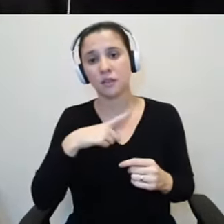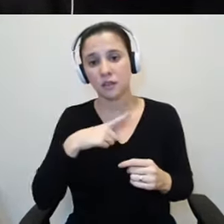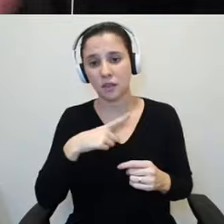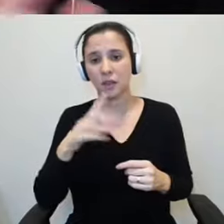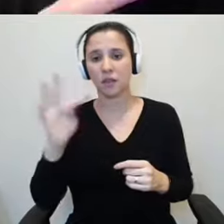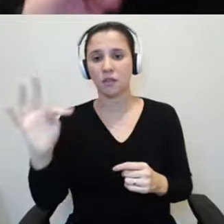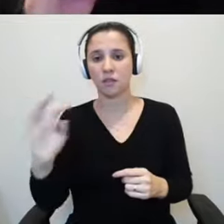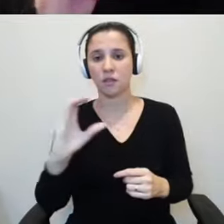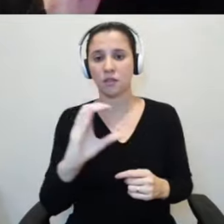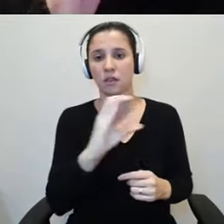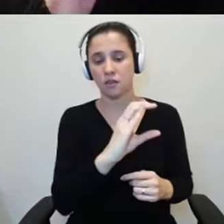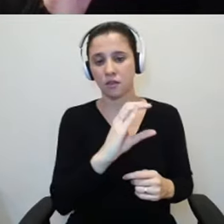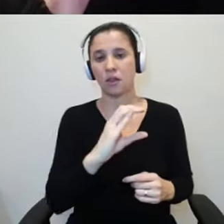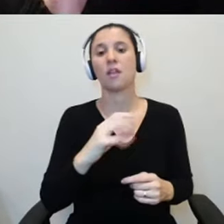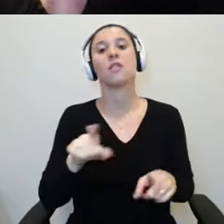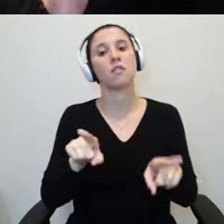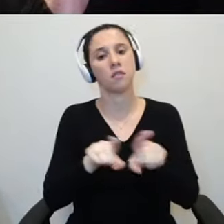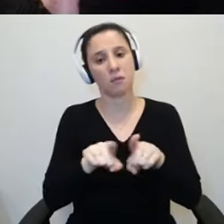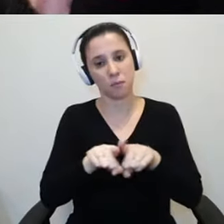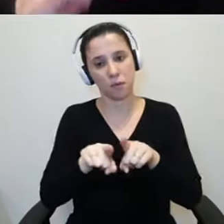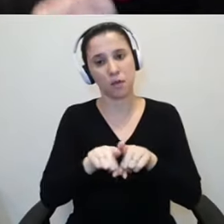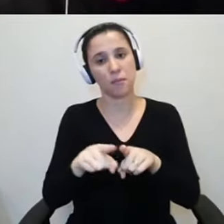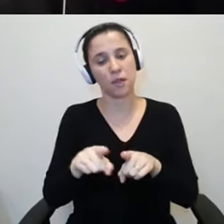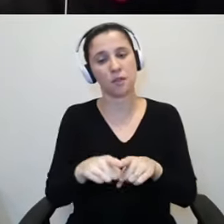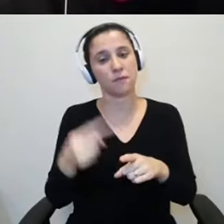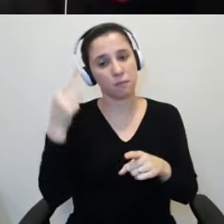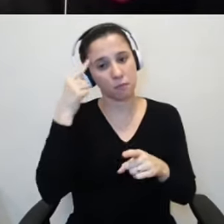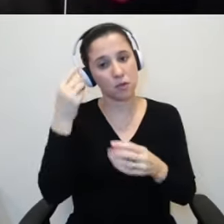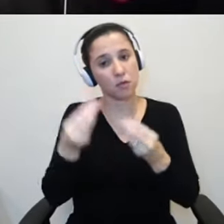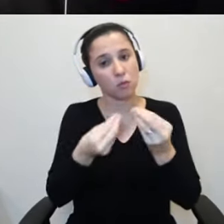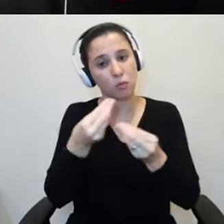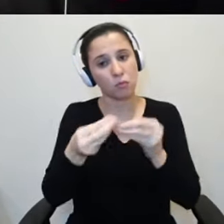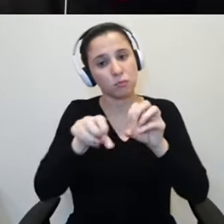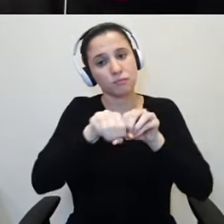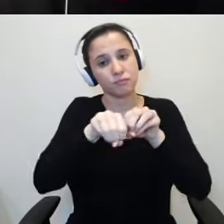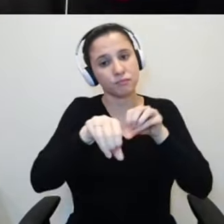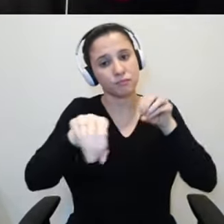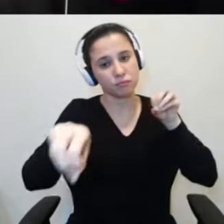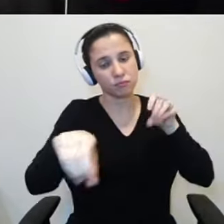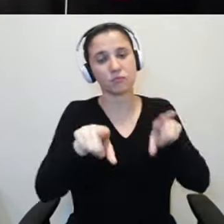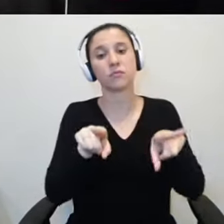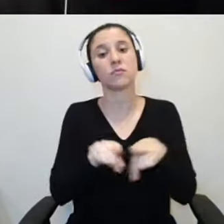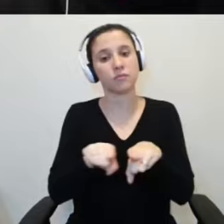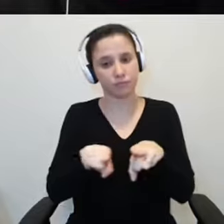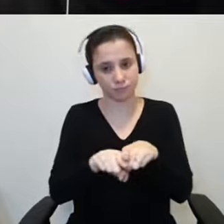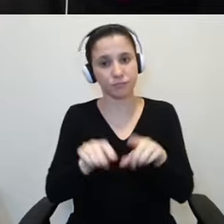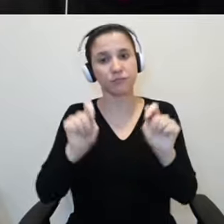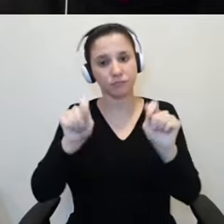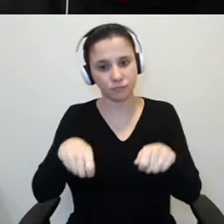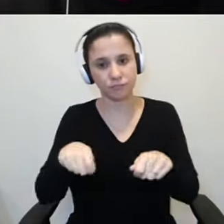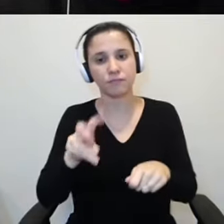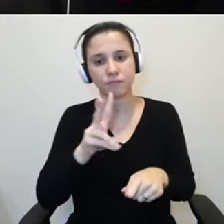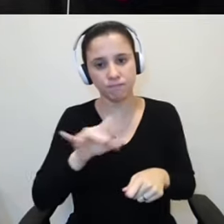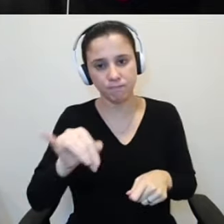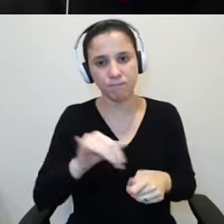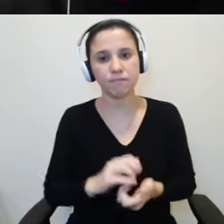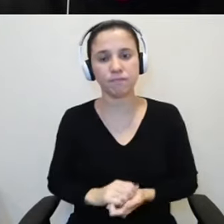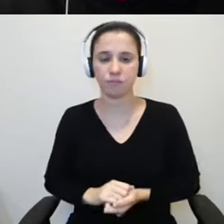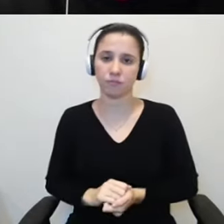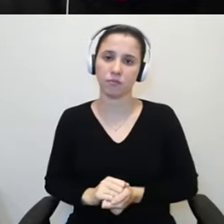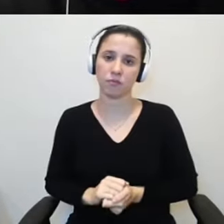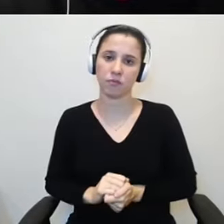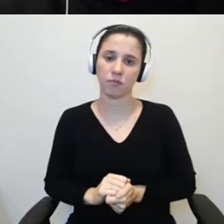Ao longo de todo esse período que a gente ficou com as atividades de ensino suspensas, nós mantivemos as atividades